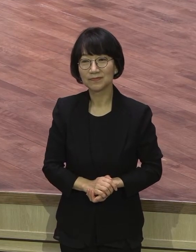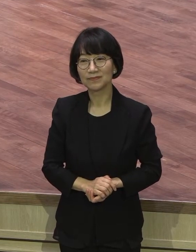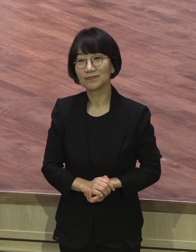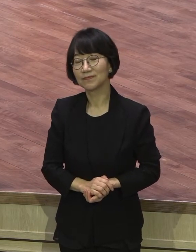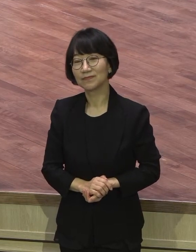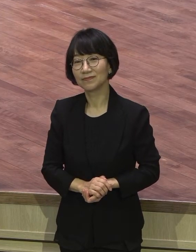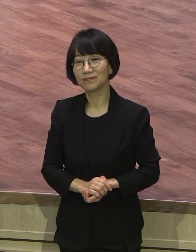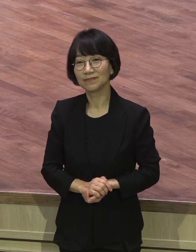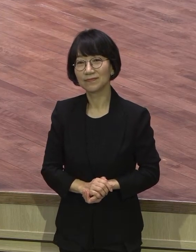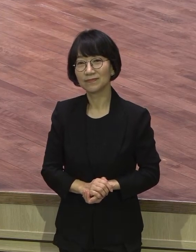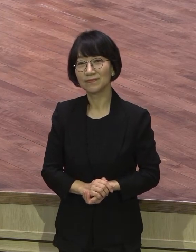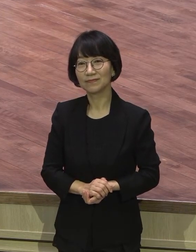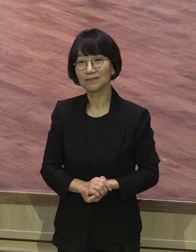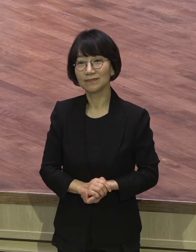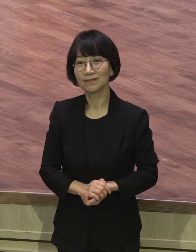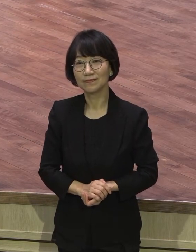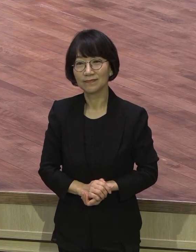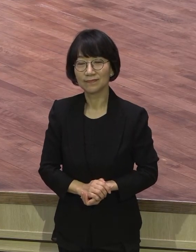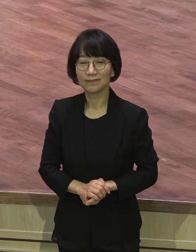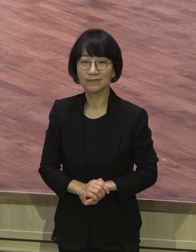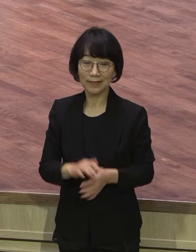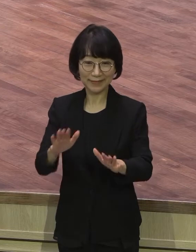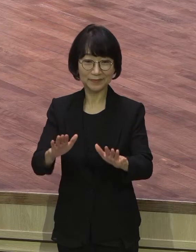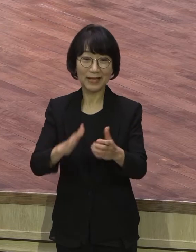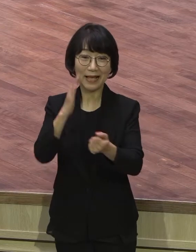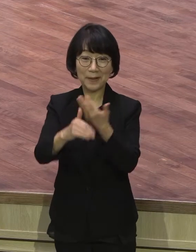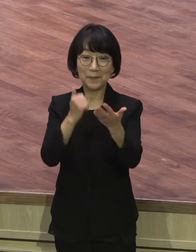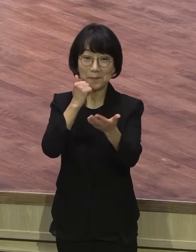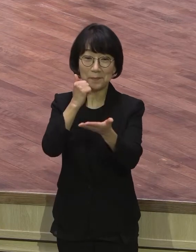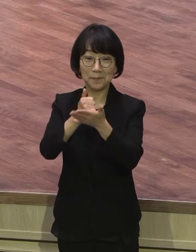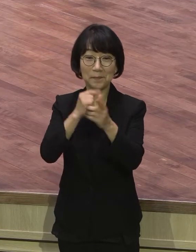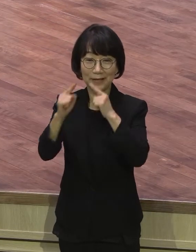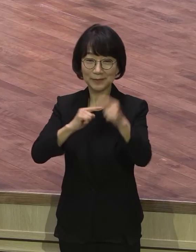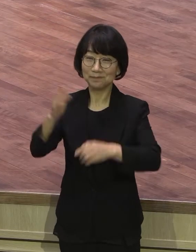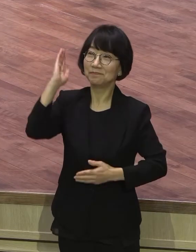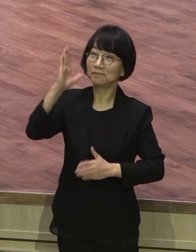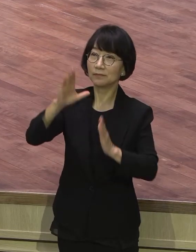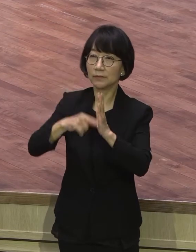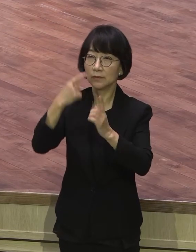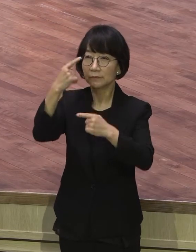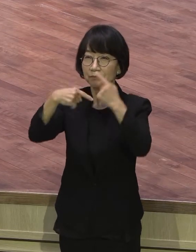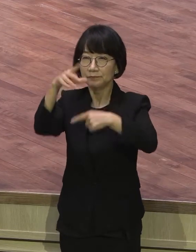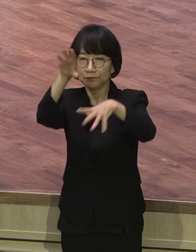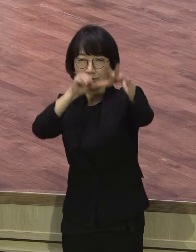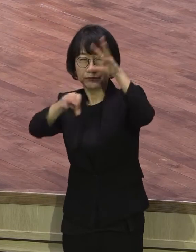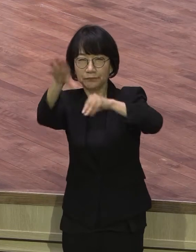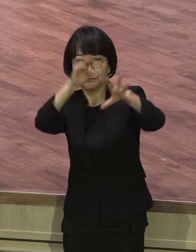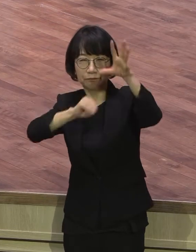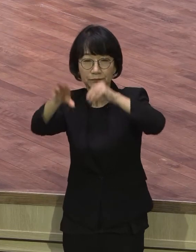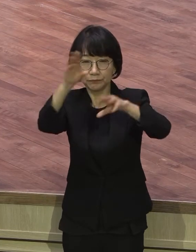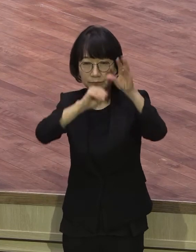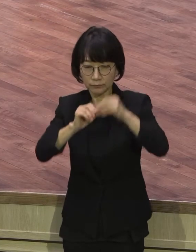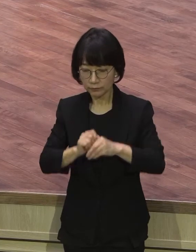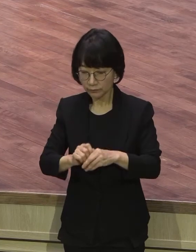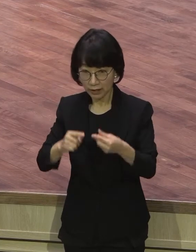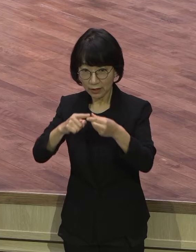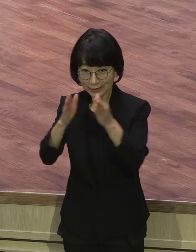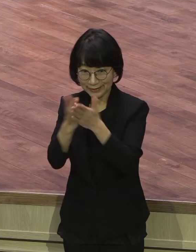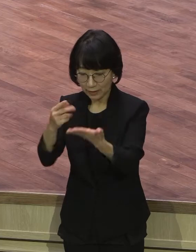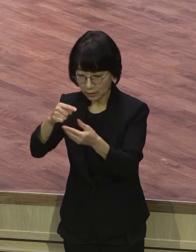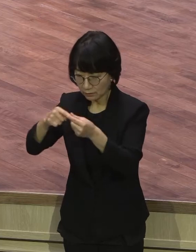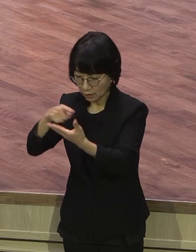말씀을요, 이 듣는 것하고 또 글을 읽는 것하고 이게 묘하게 차이가